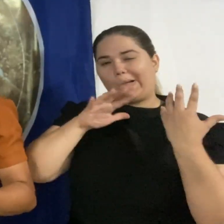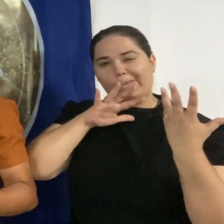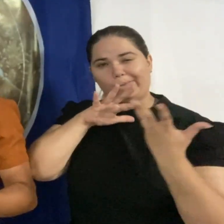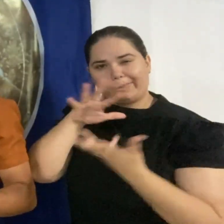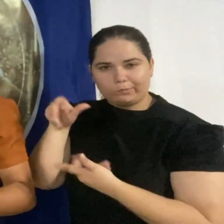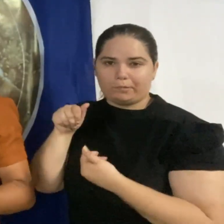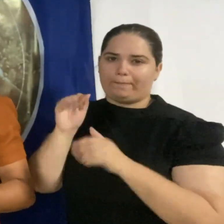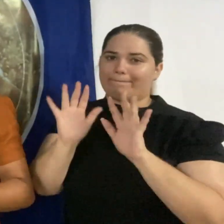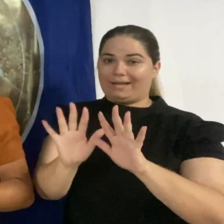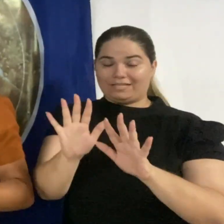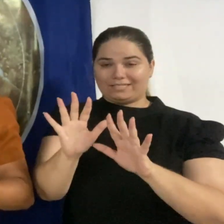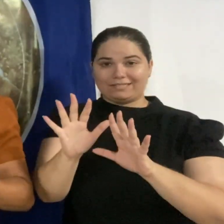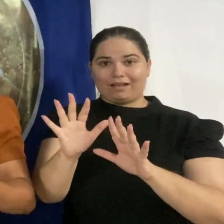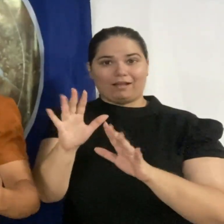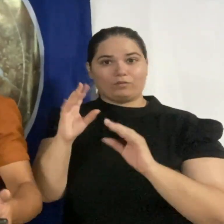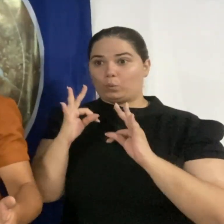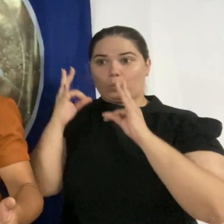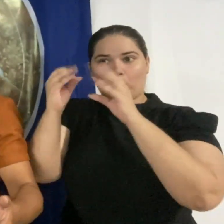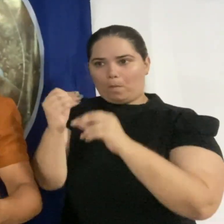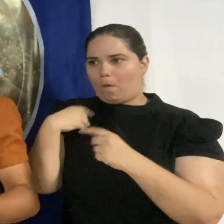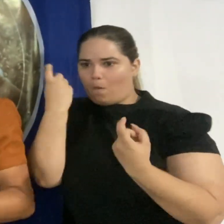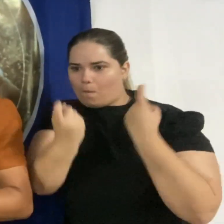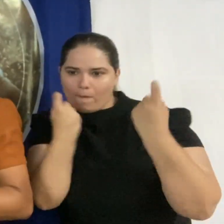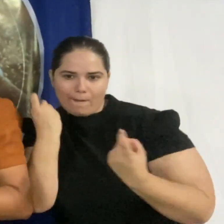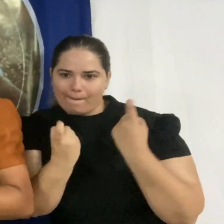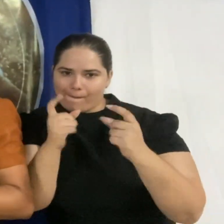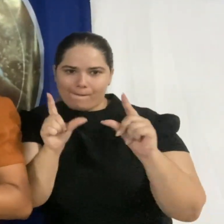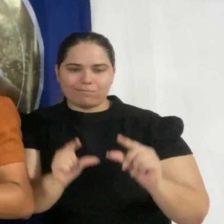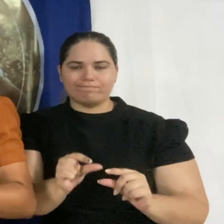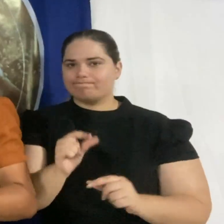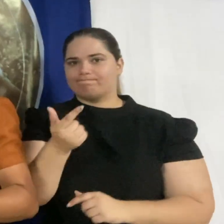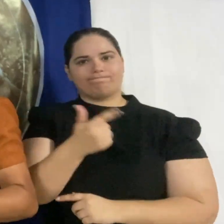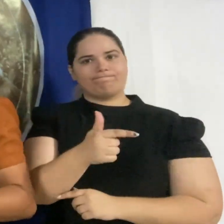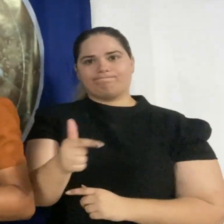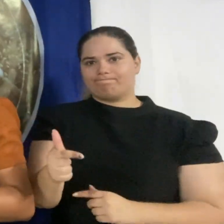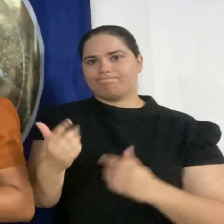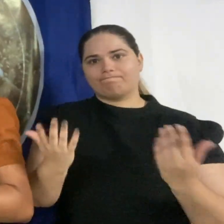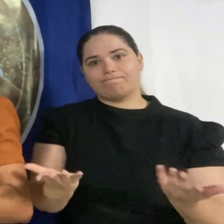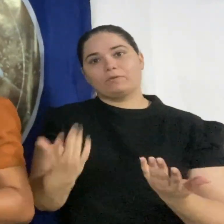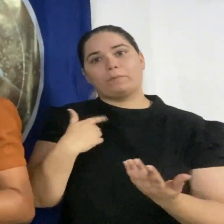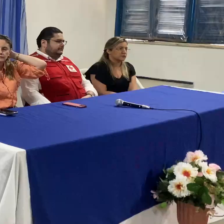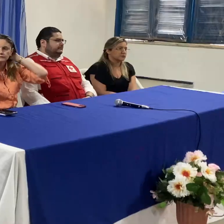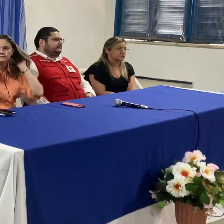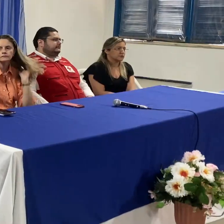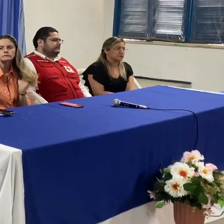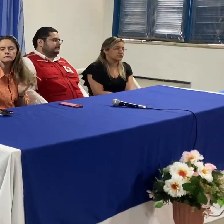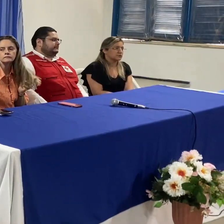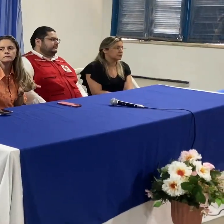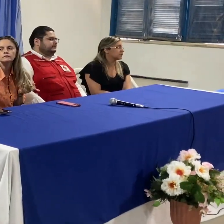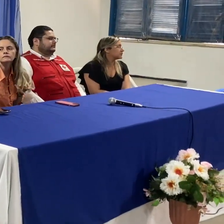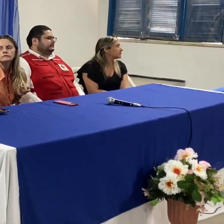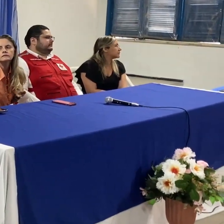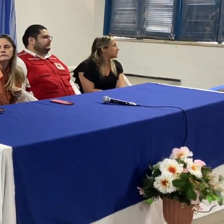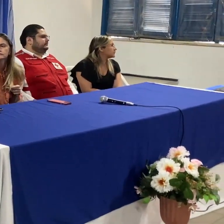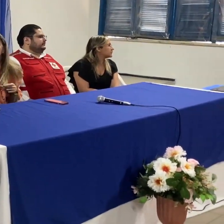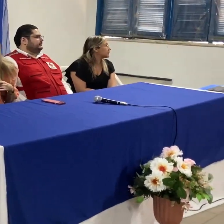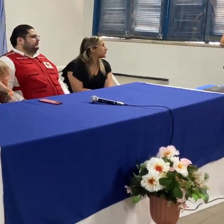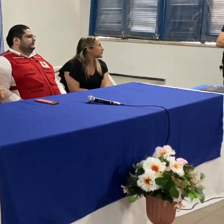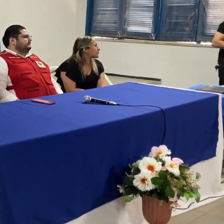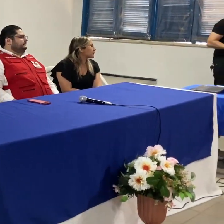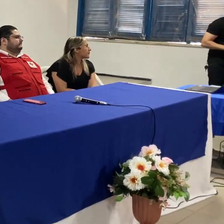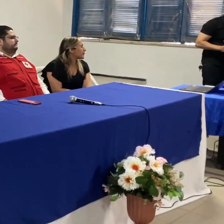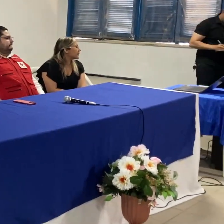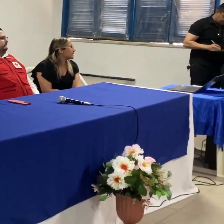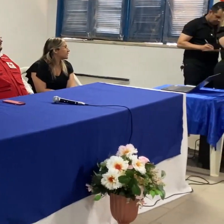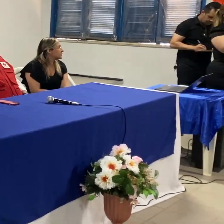tem a preocupação de tentar minimizar esta questão. E aqui em Limoeiro a gente está vendo a preocupação de vocês juntamente com a Georgiana, que é a